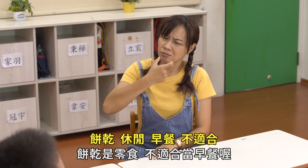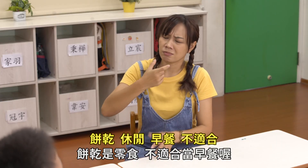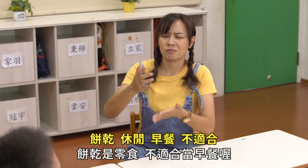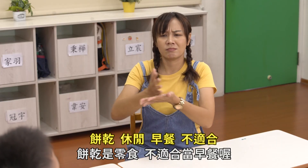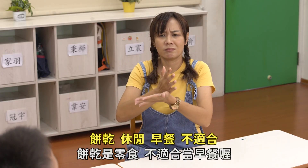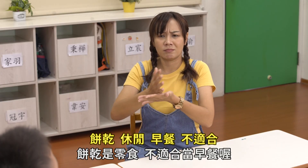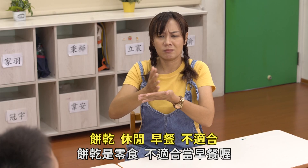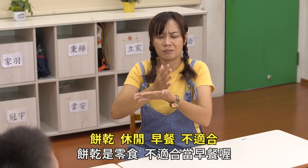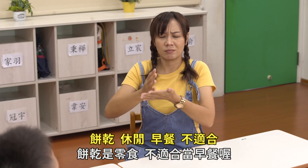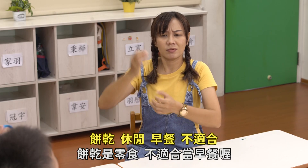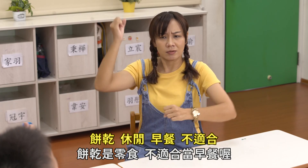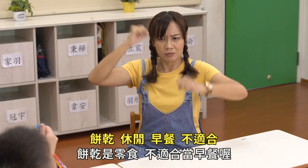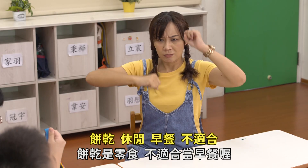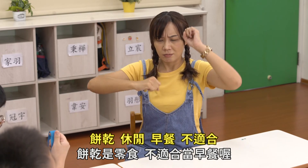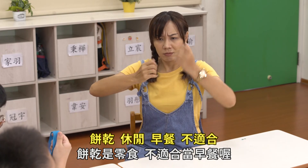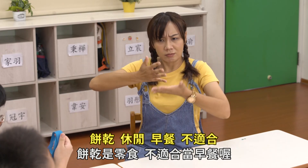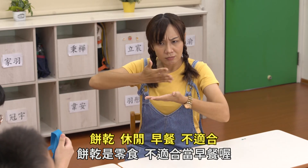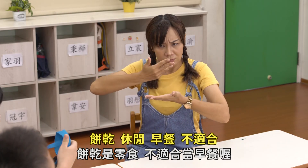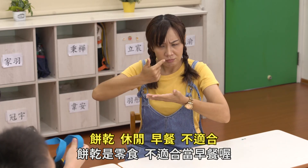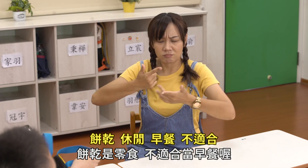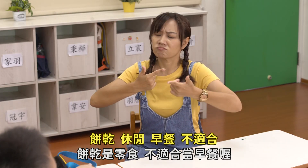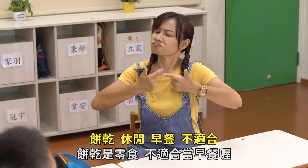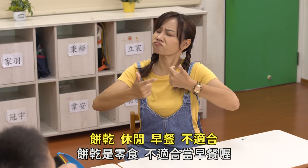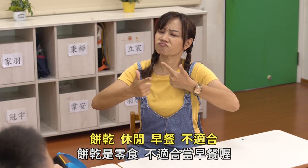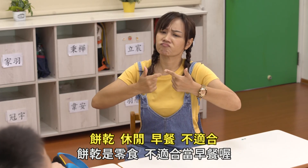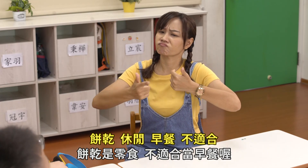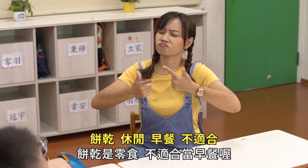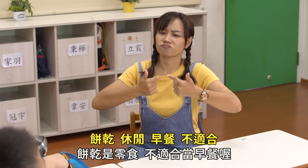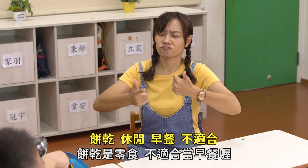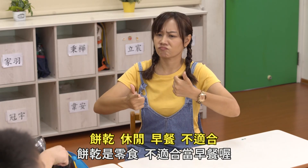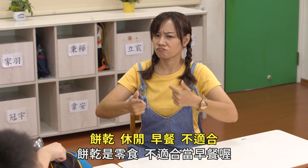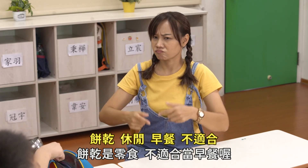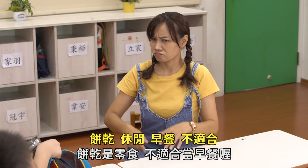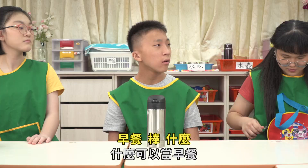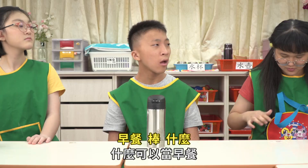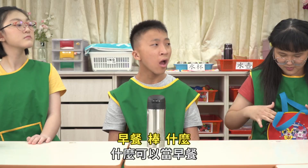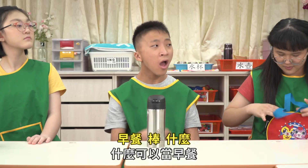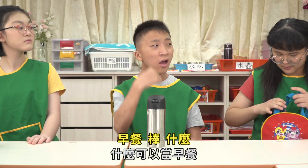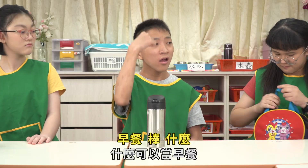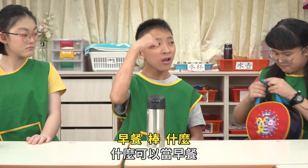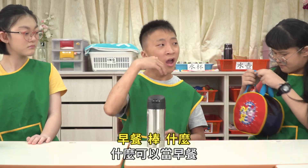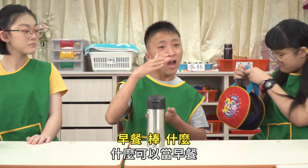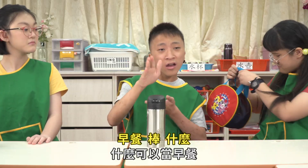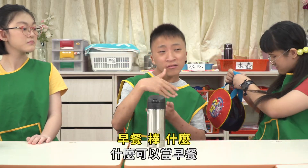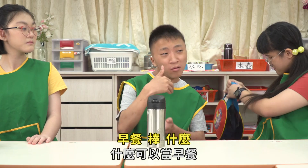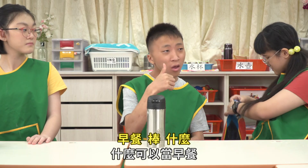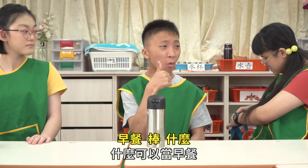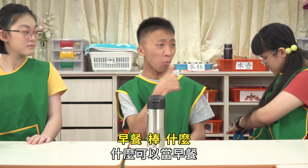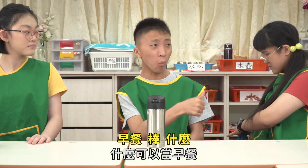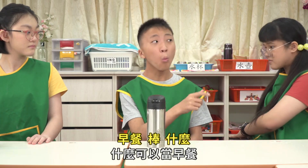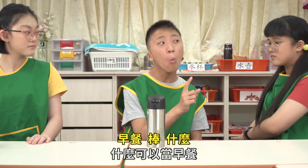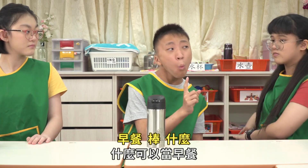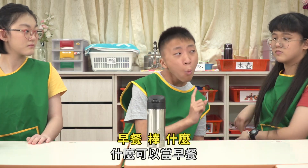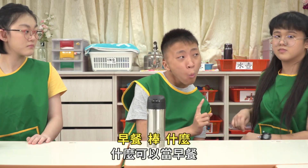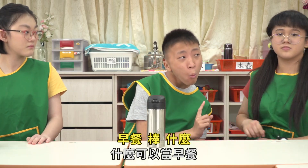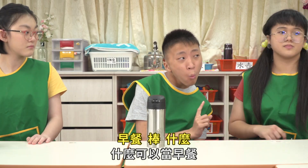饼干是零食，不适合当早餐哦。 什么可以当早